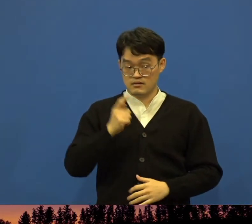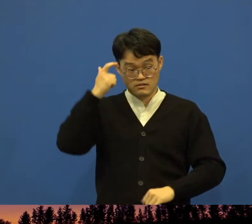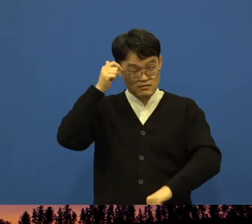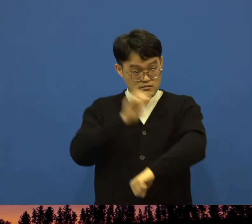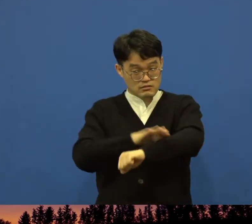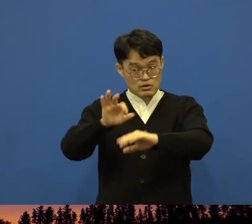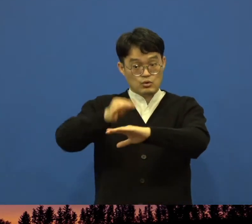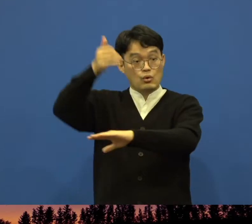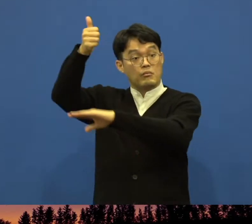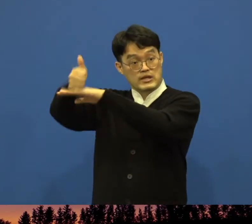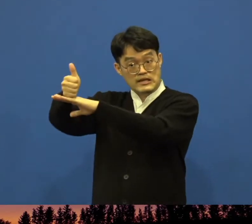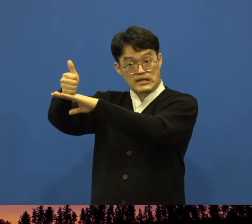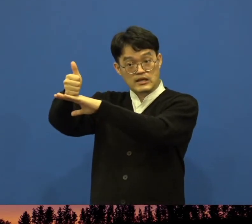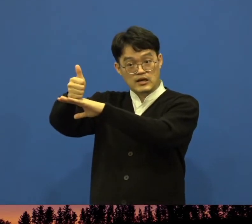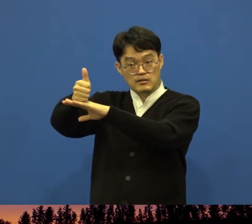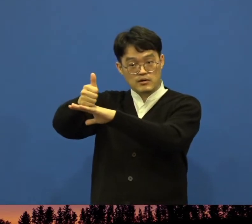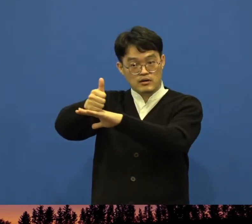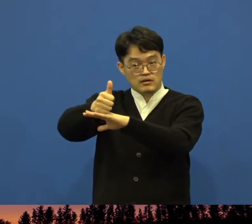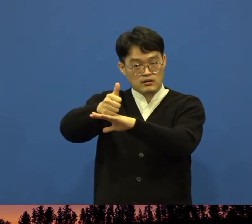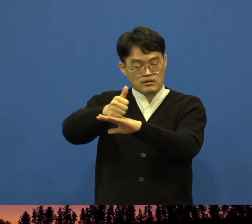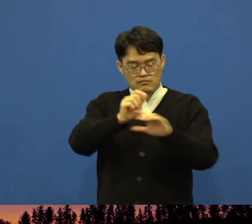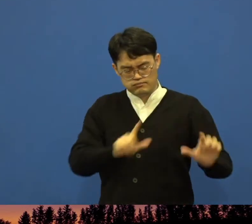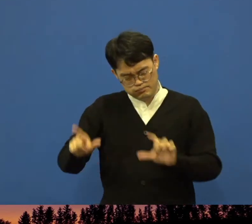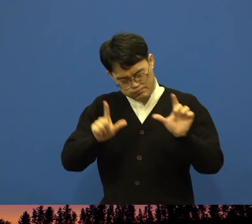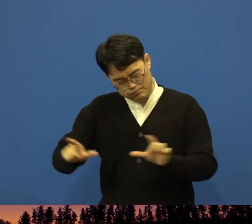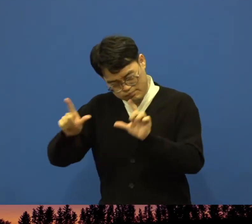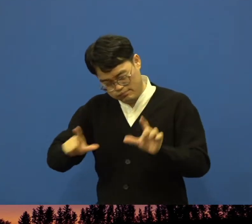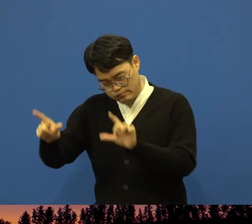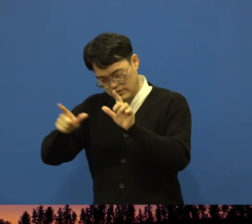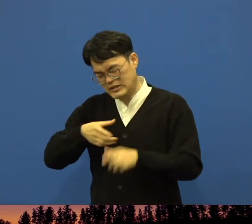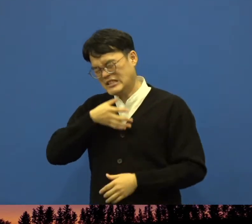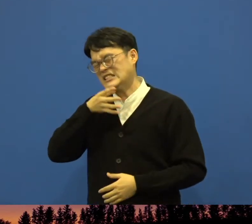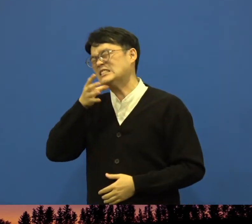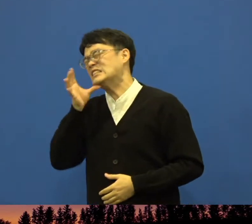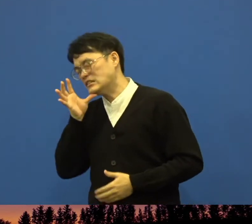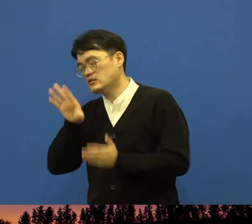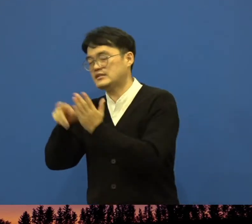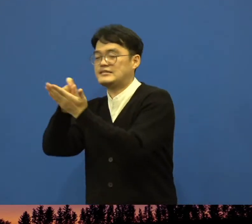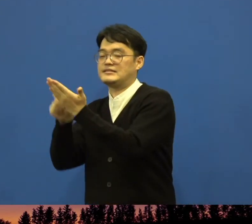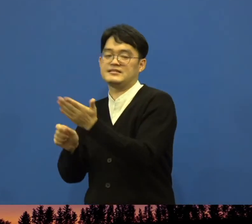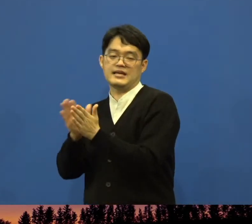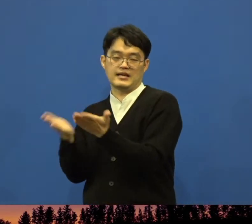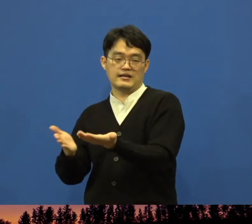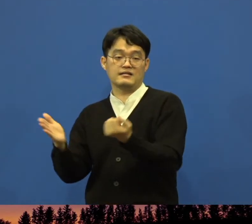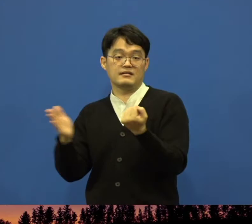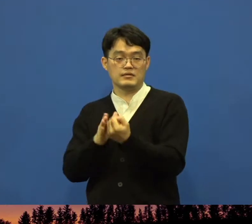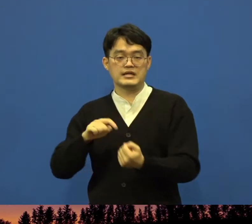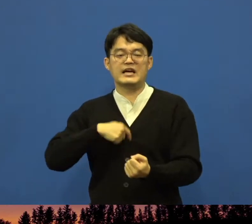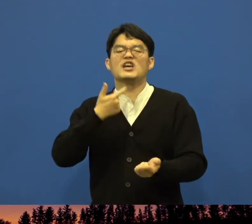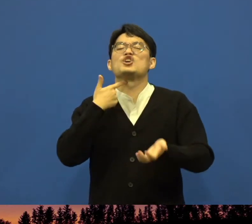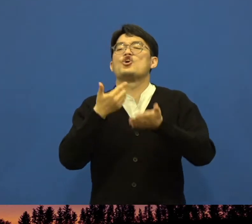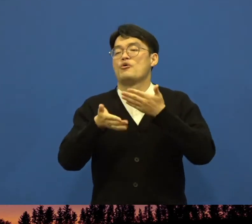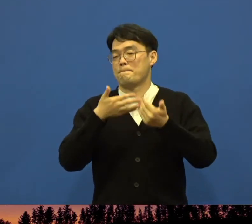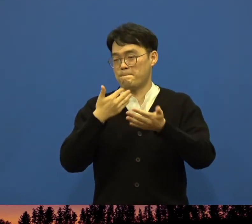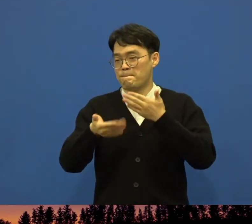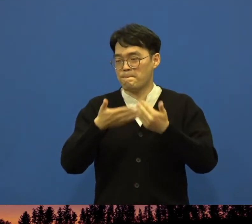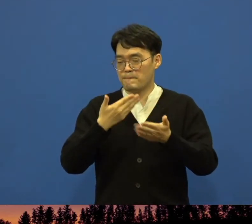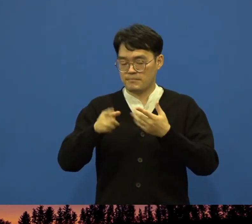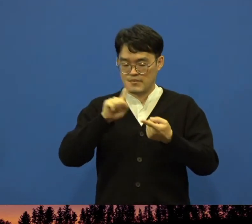다음에 쓴 책이기 때문에 굉장히 자신의 경험이 물을 많이 넣은 한